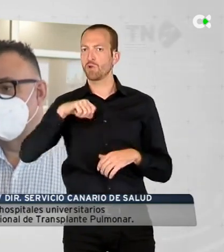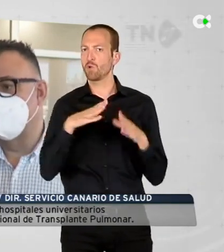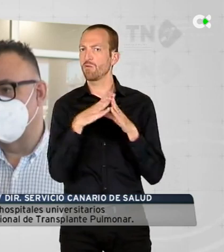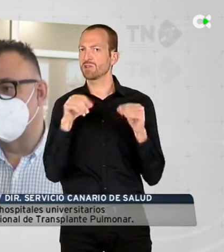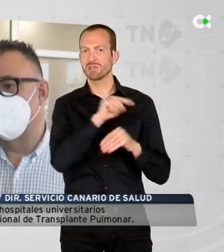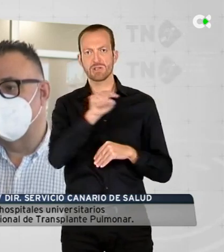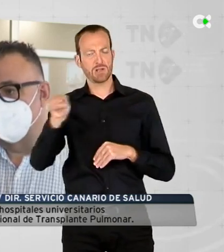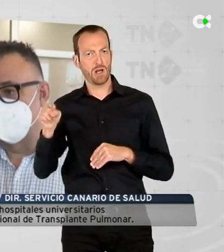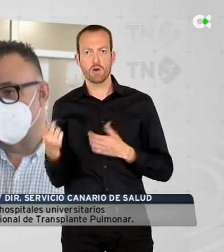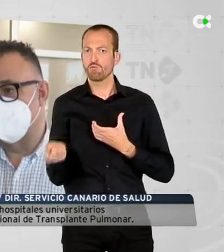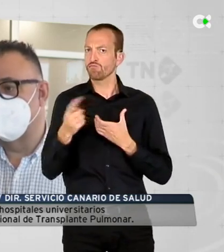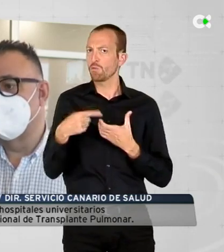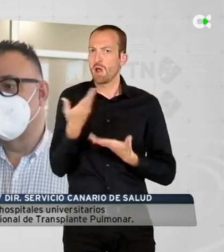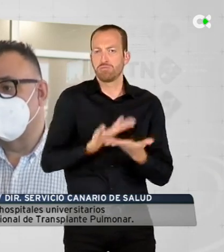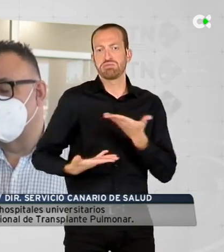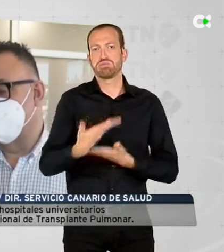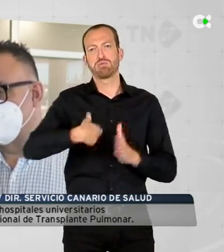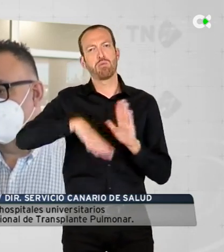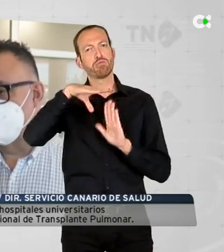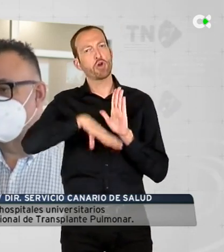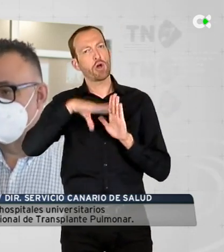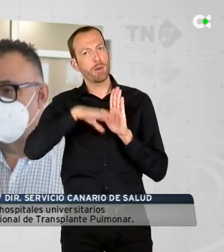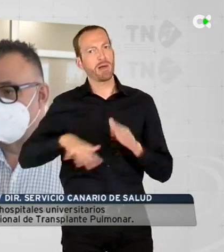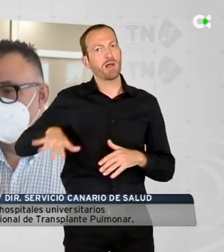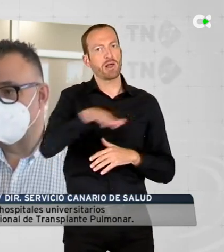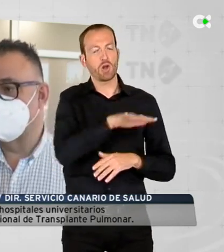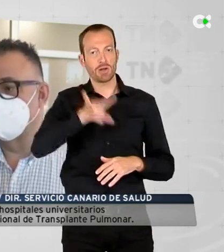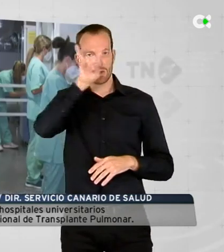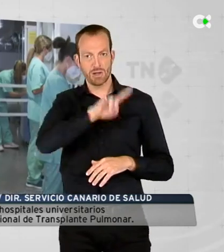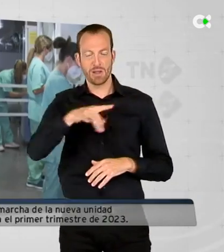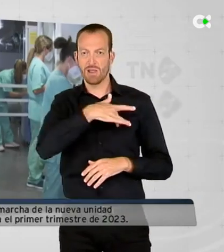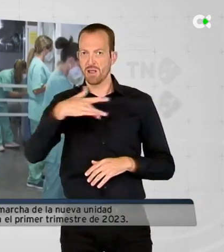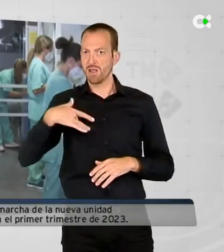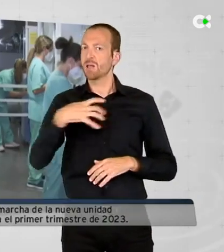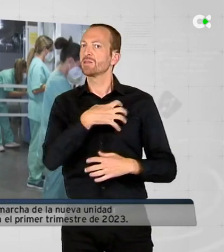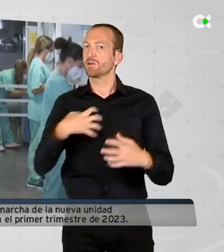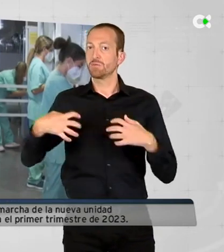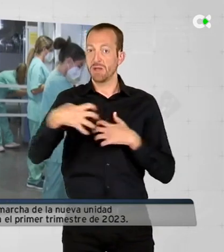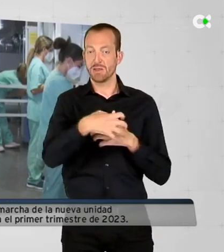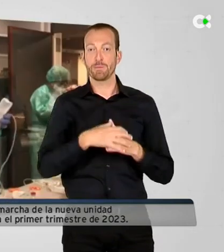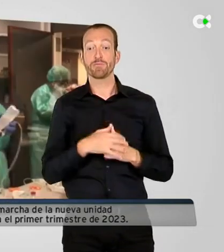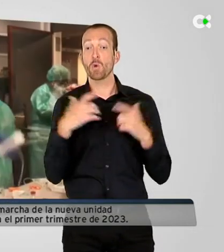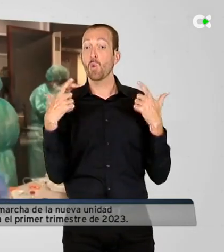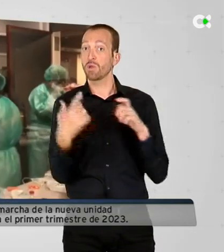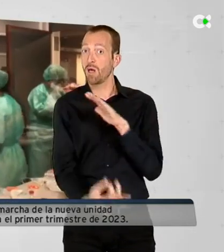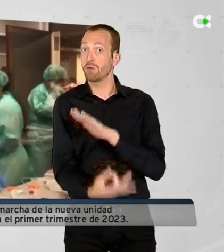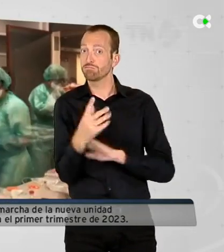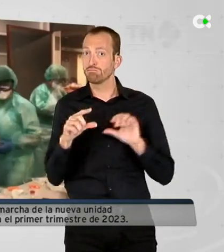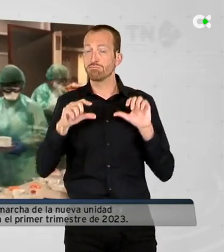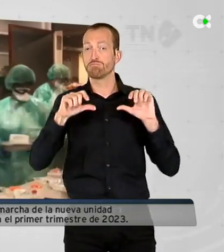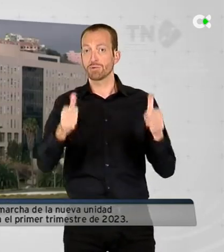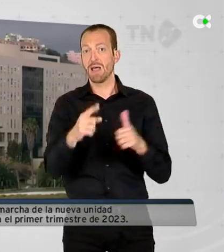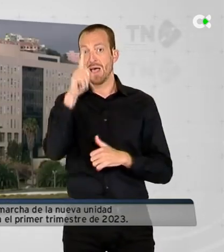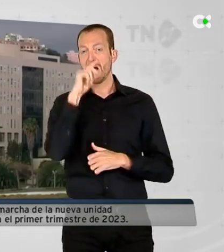universitarios en el programa regional de trasplante pulmonar. La puesta en marcha de la nueva unidad está prevista para el